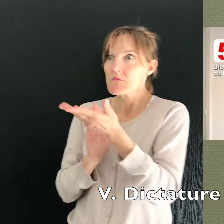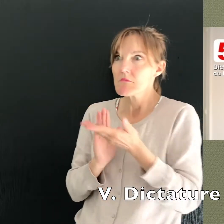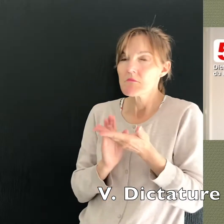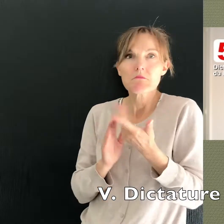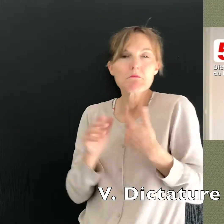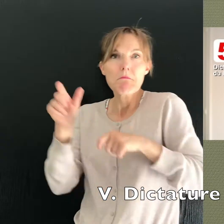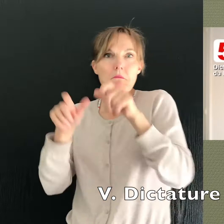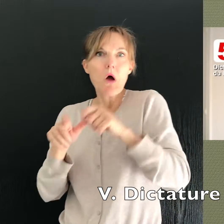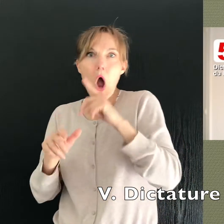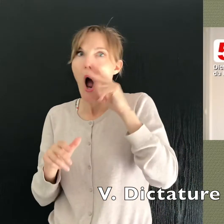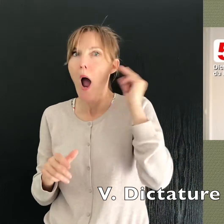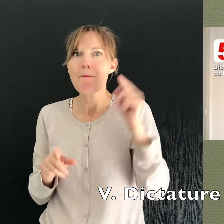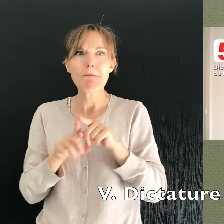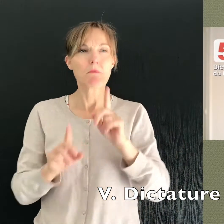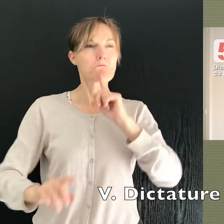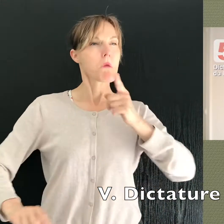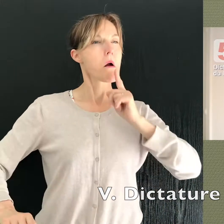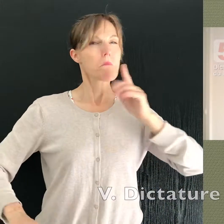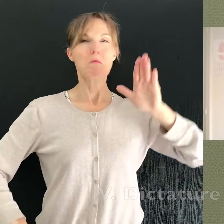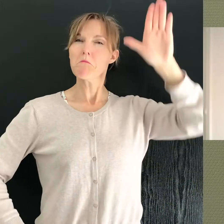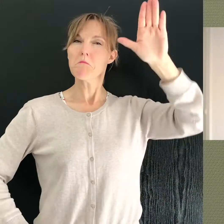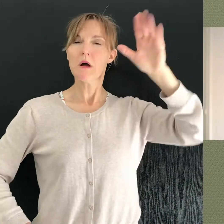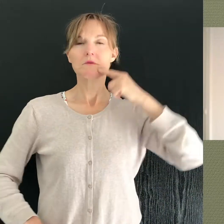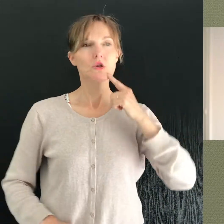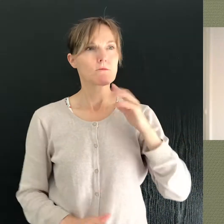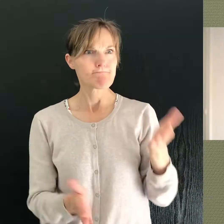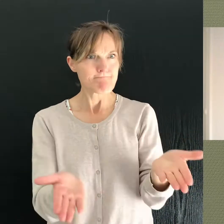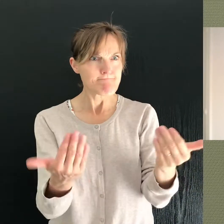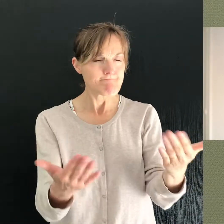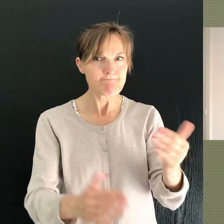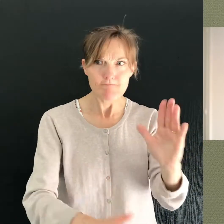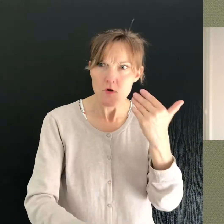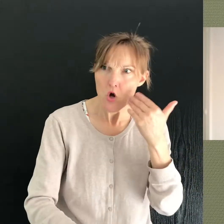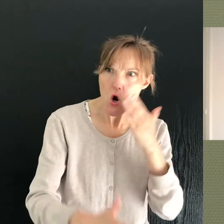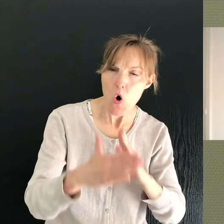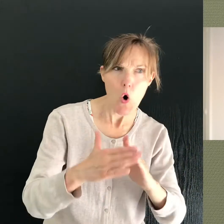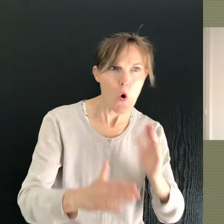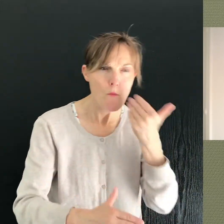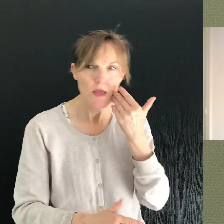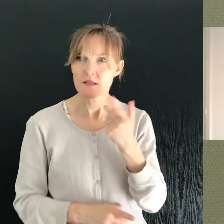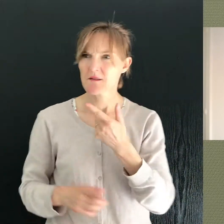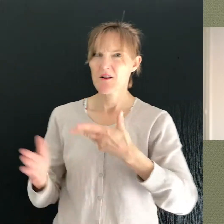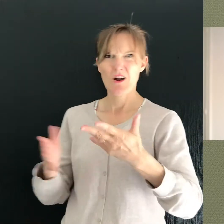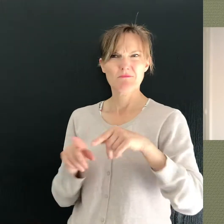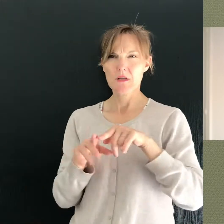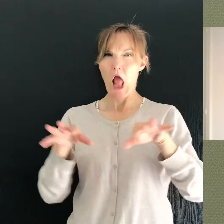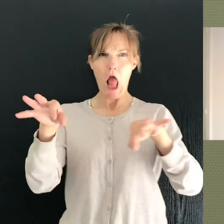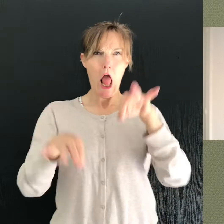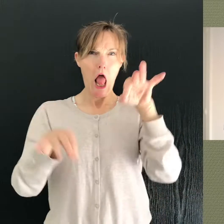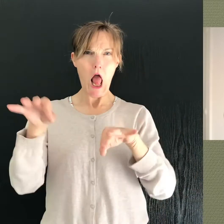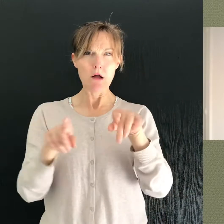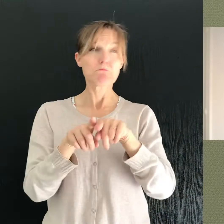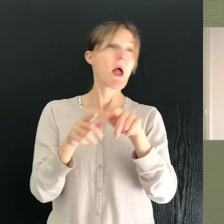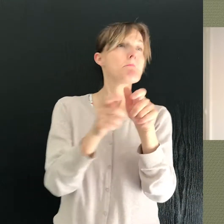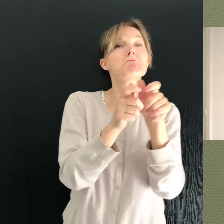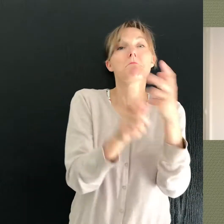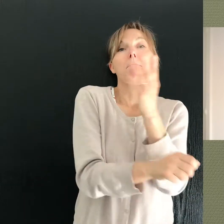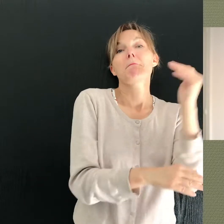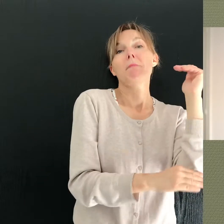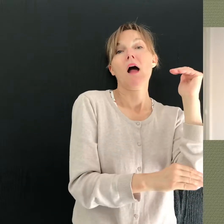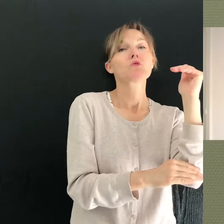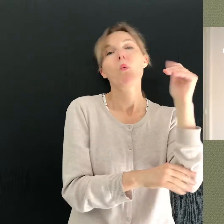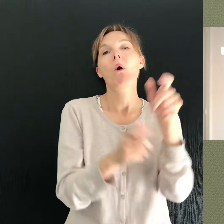sont de vrais dictateurs, demandent l'obéissance absolue et se comportent comme des tyrans ou des patrons